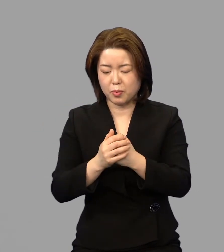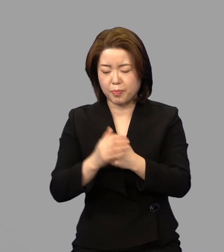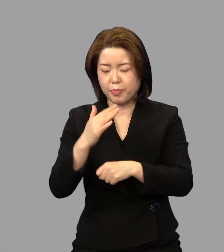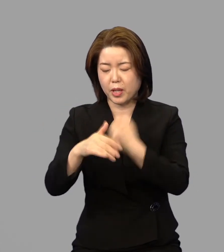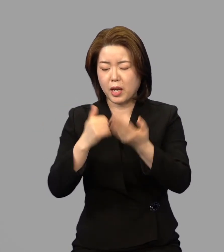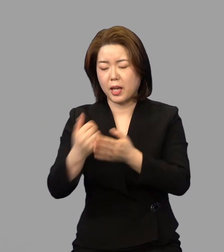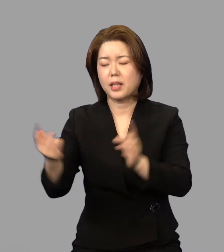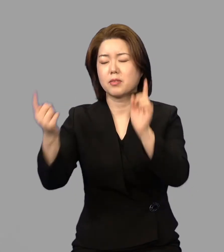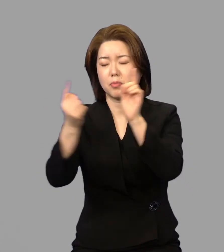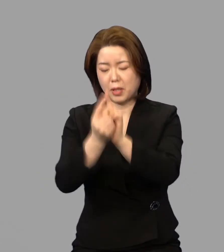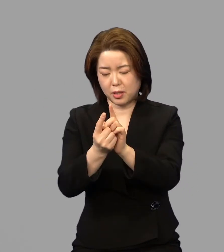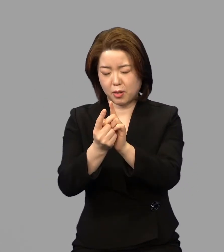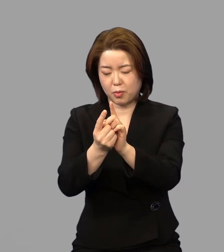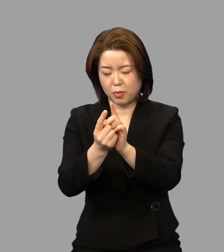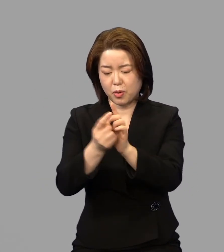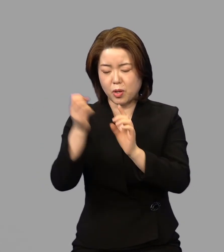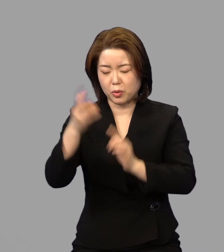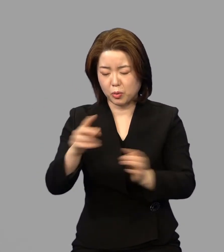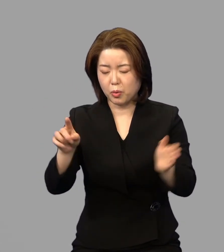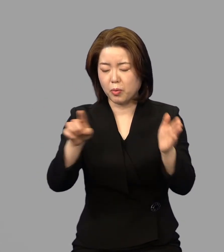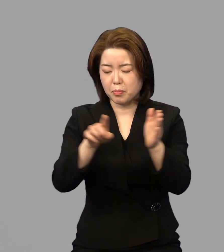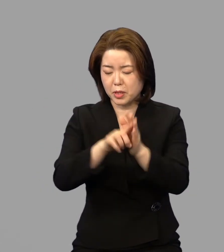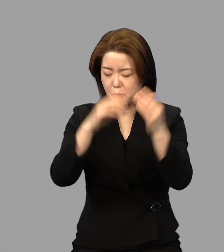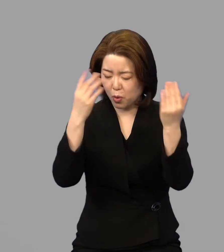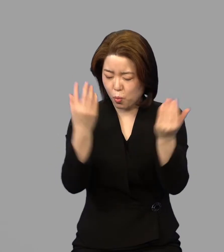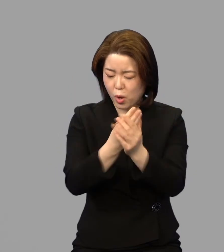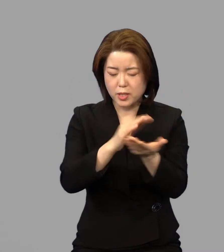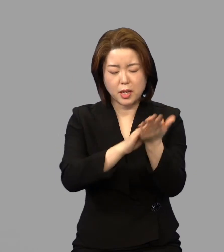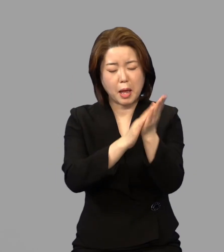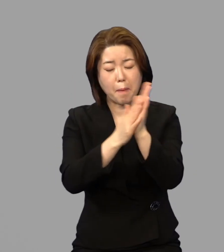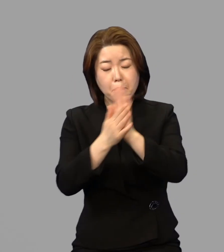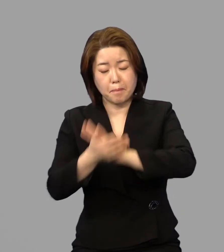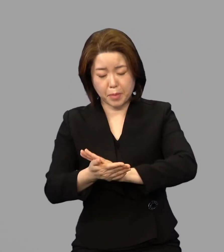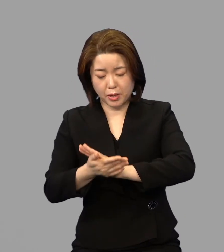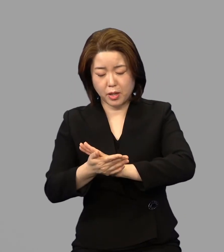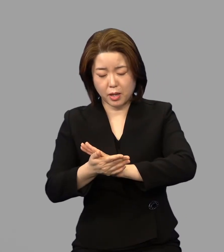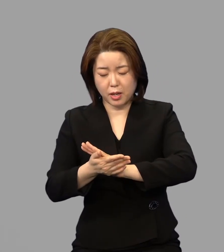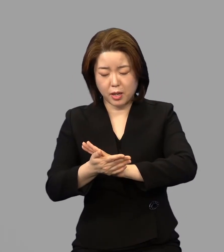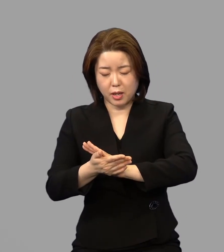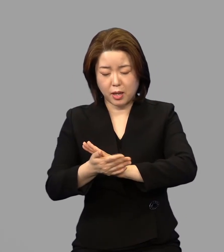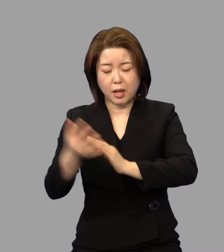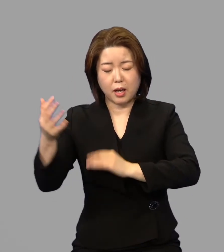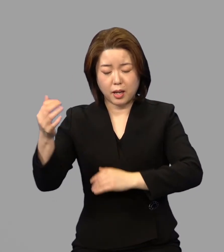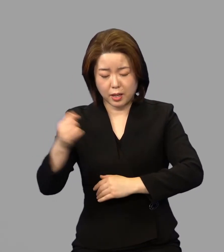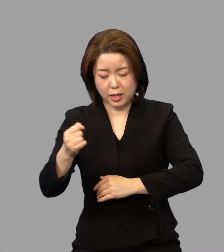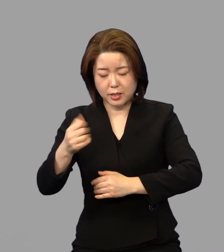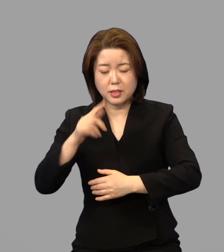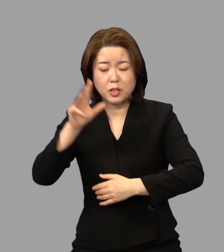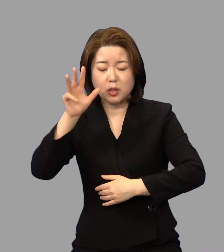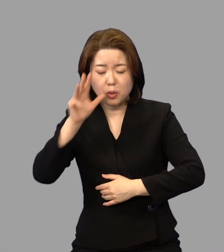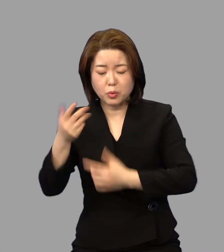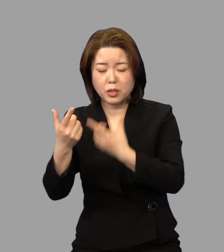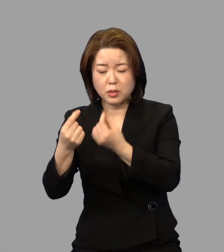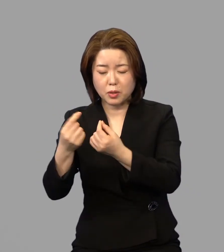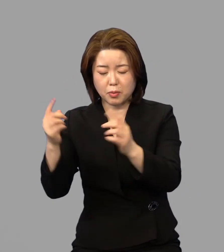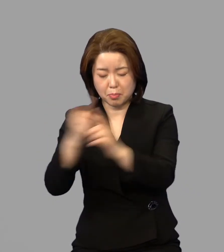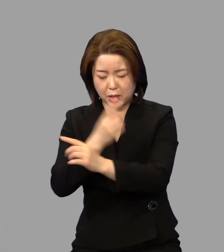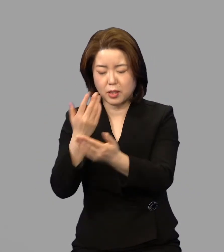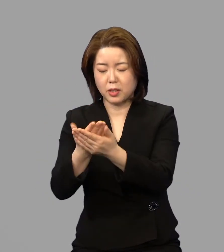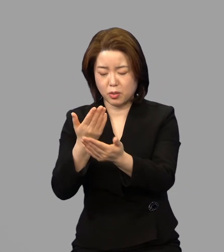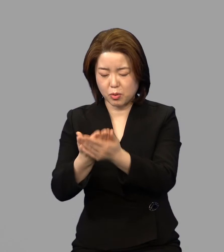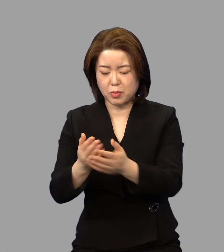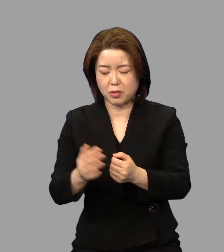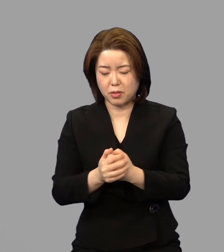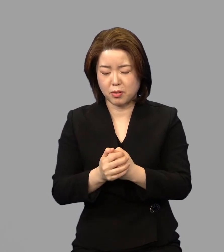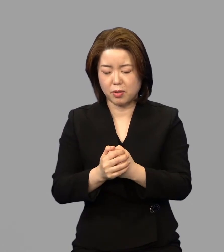하나님을 만나고 믿음의 완전한 변화를 가져온 여호수아와 같이 되게 해 주옵소서.